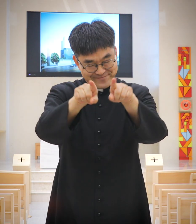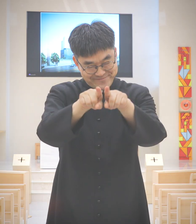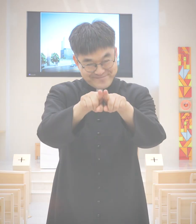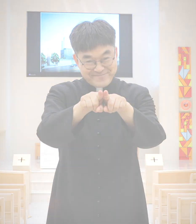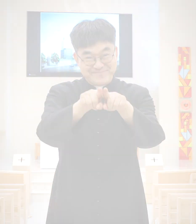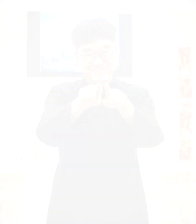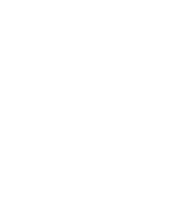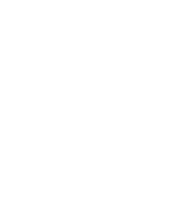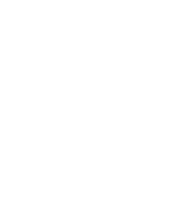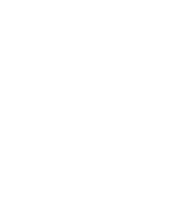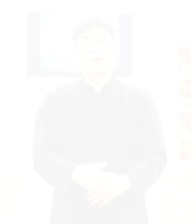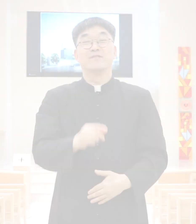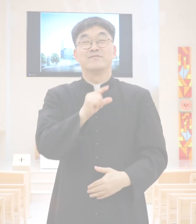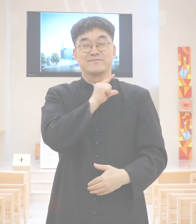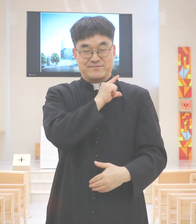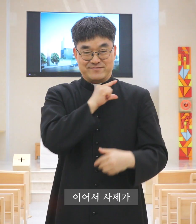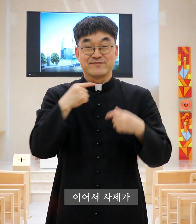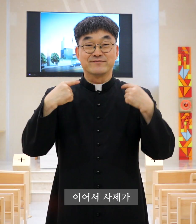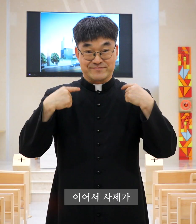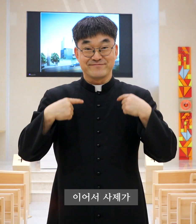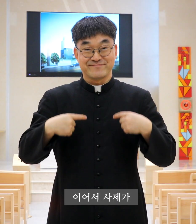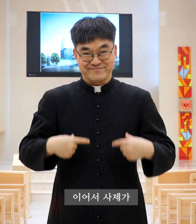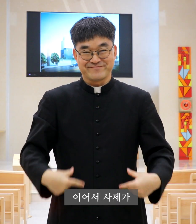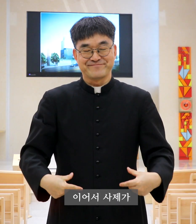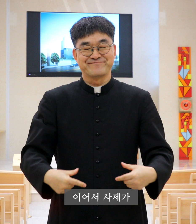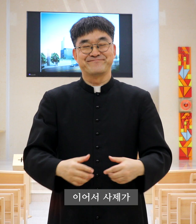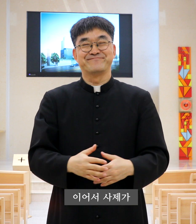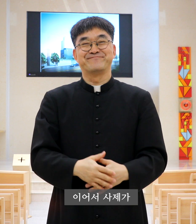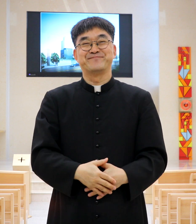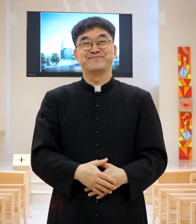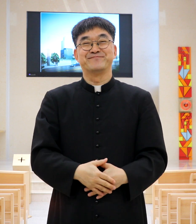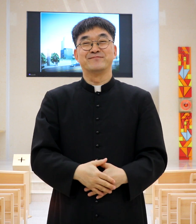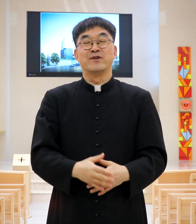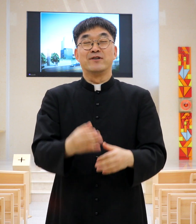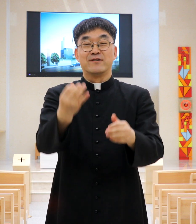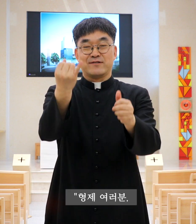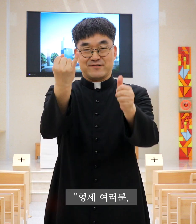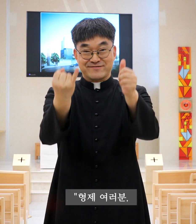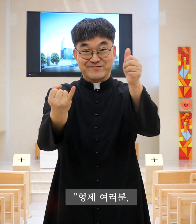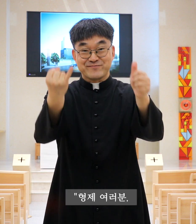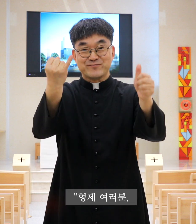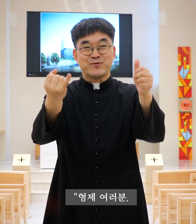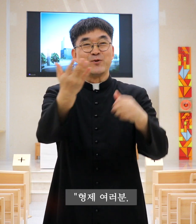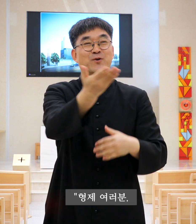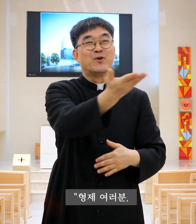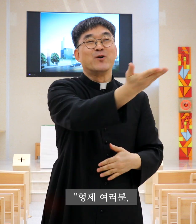이어서 사제가 형제 여러분